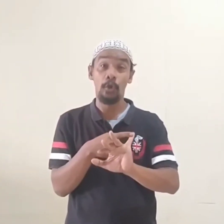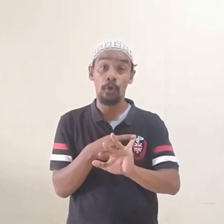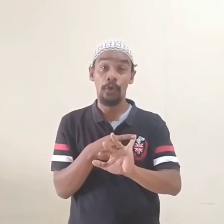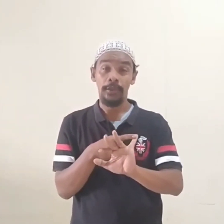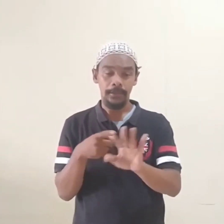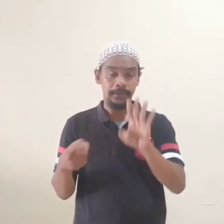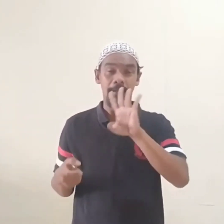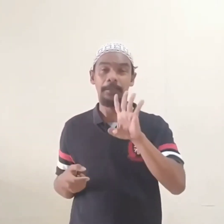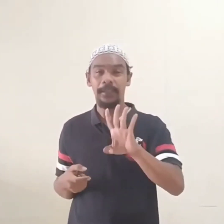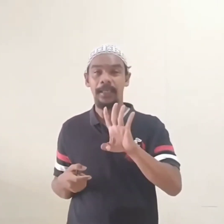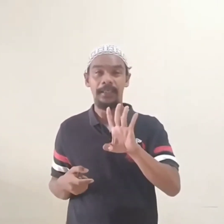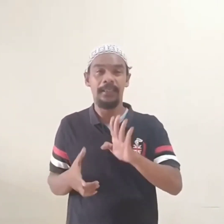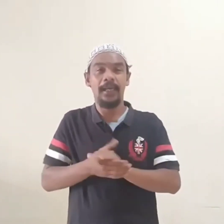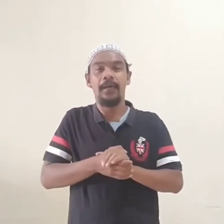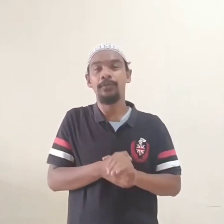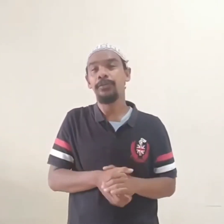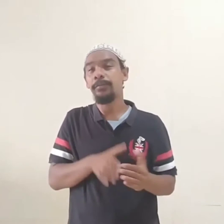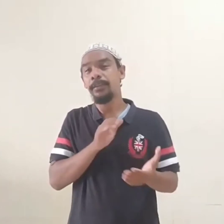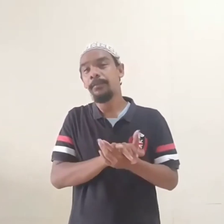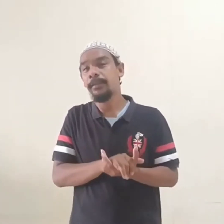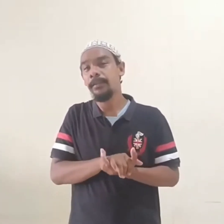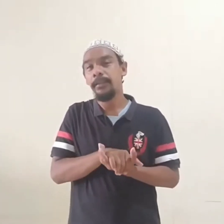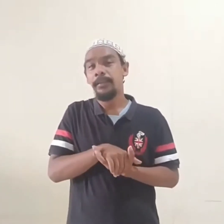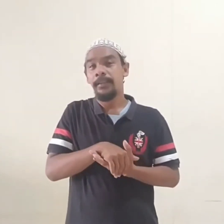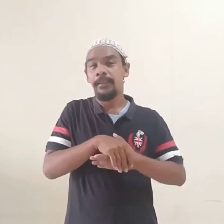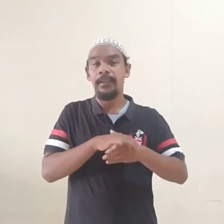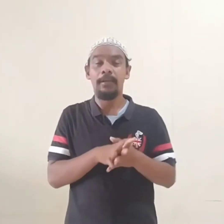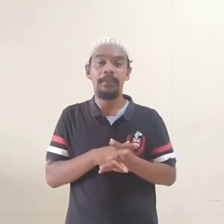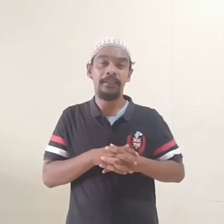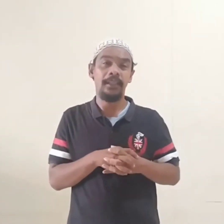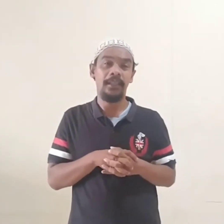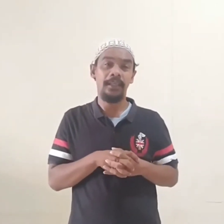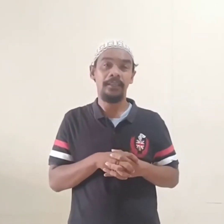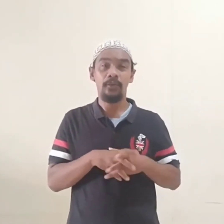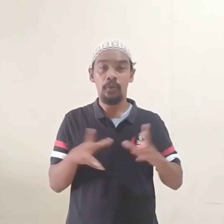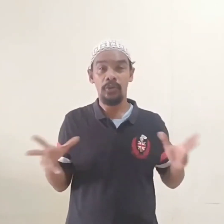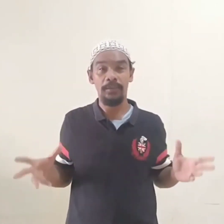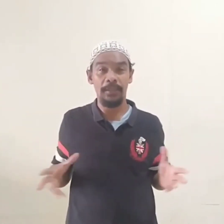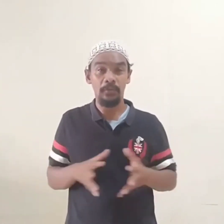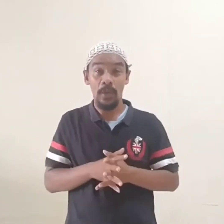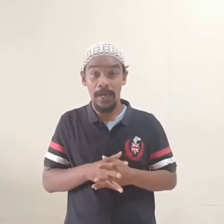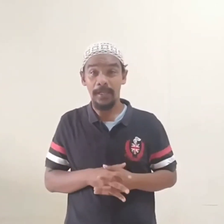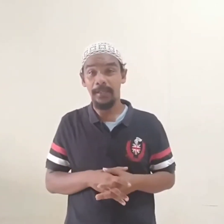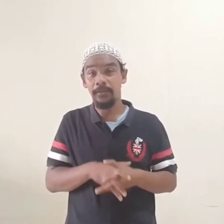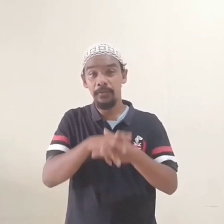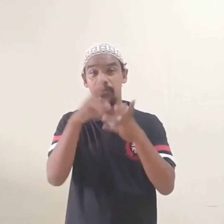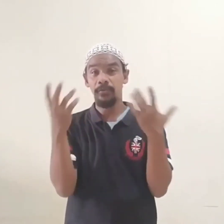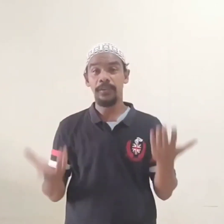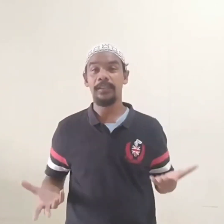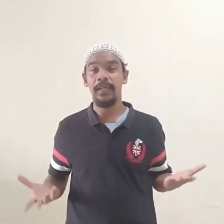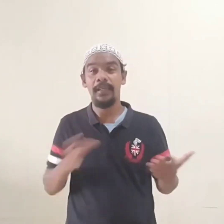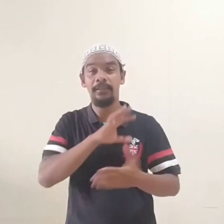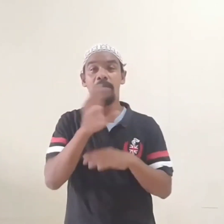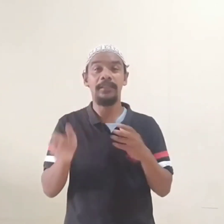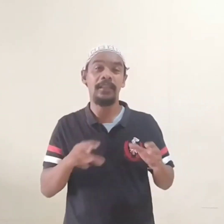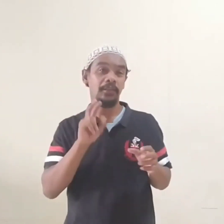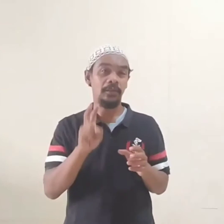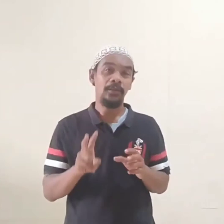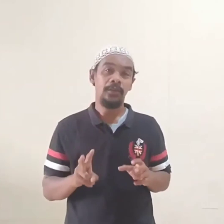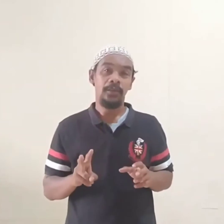punggung. Jadi 4 gaya ini. Nah, untuk teman-teman di MIT Nurul Iman 2 itu kita hanya belajar